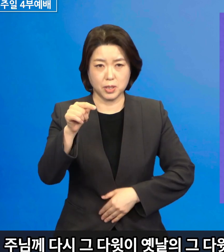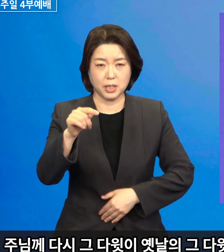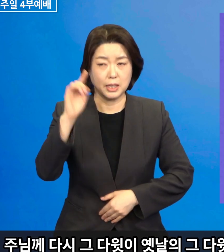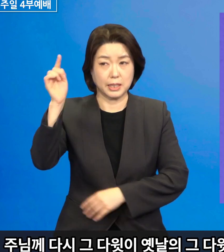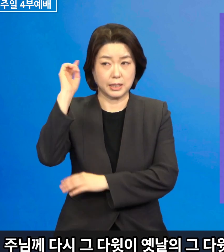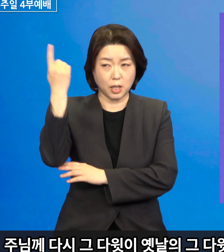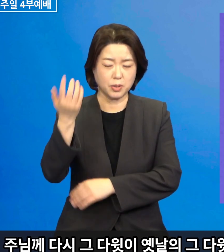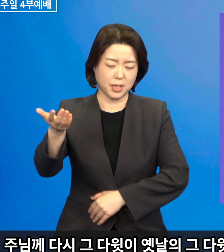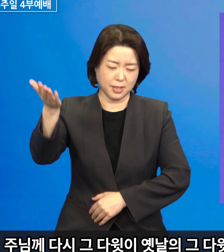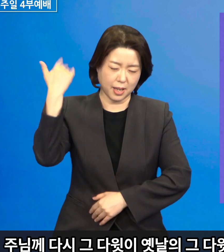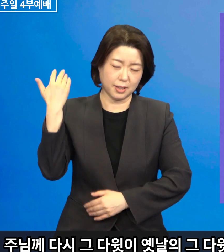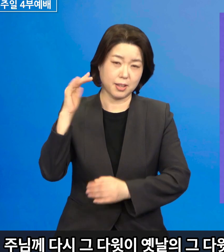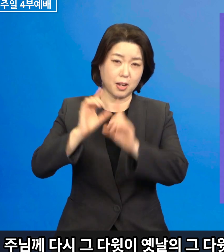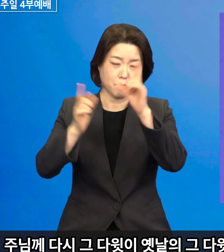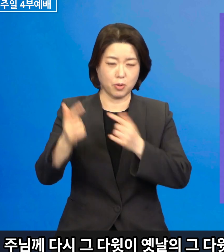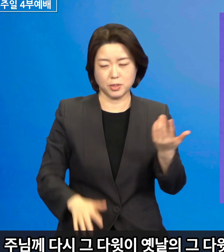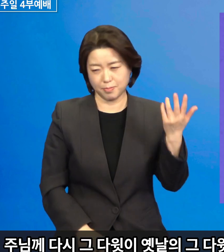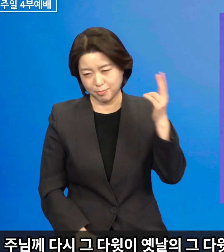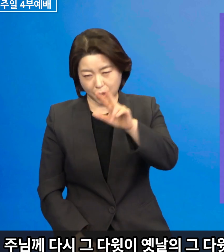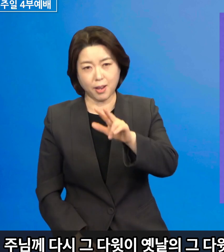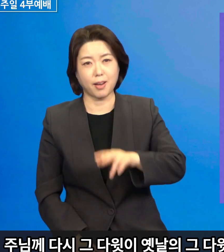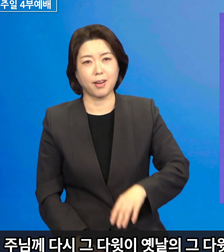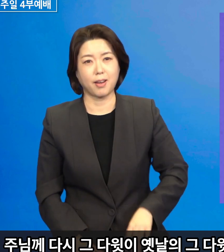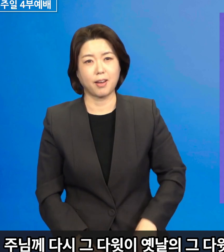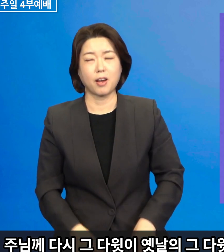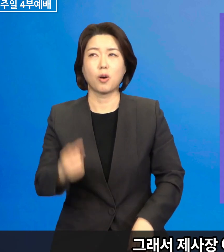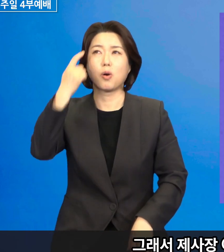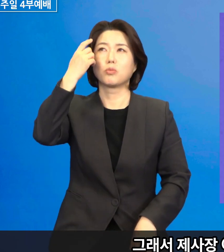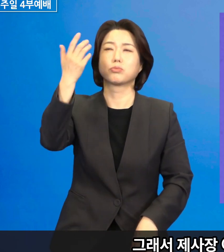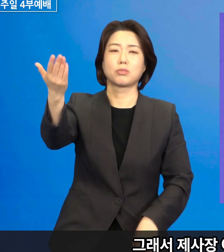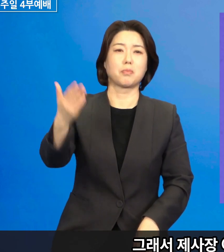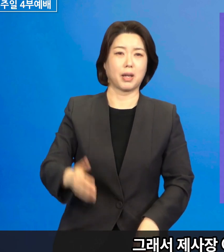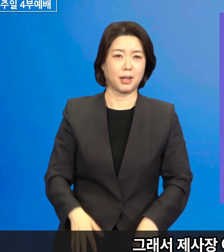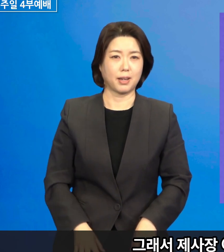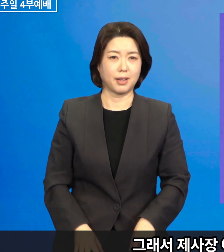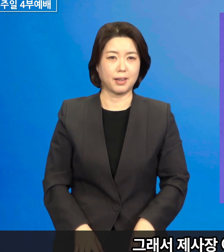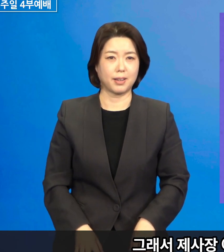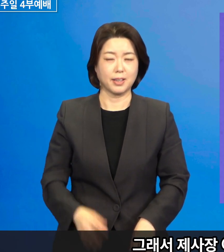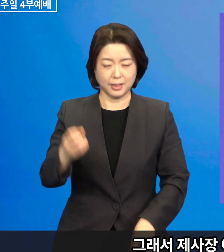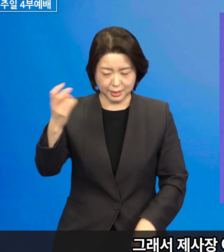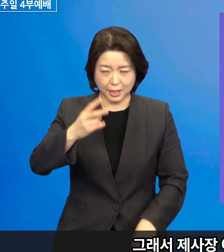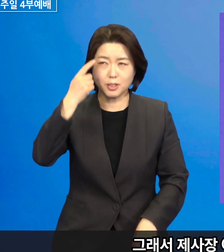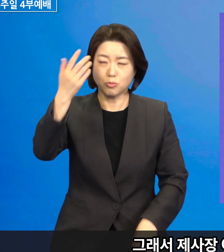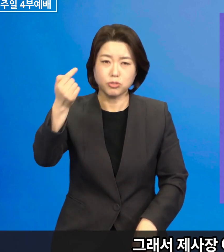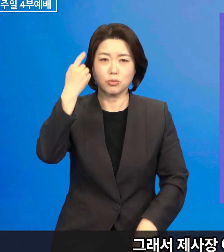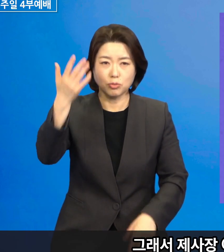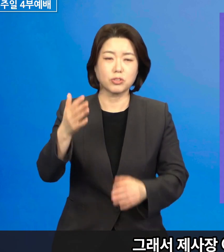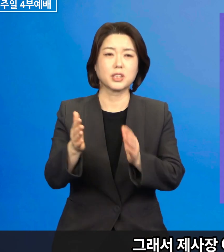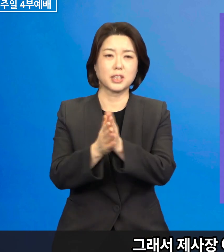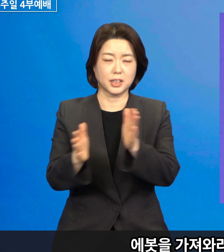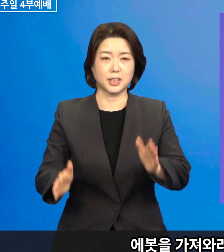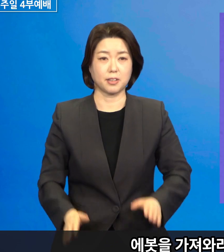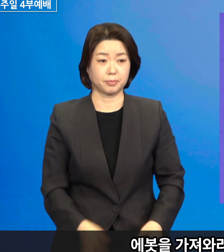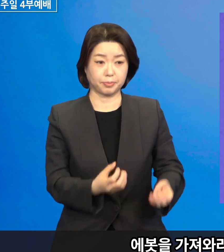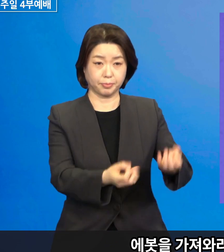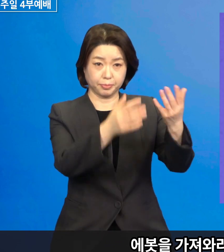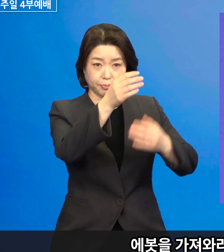그 다윗의 모습으로 돌아가서 묻기 시작합니다. 그래서 제사장